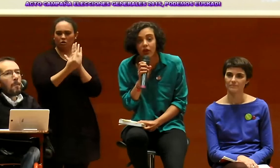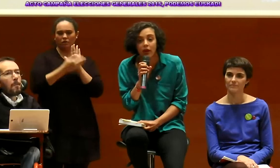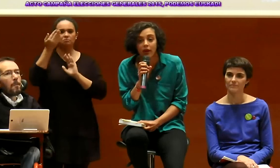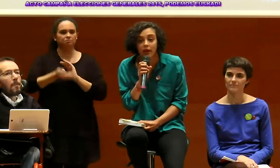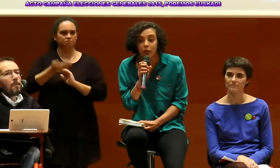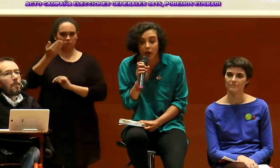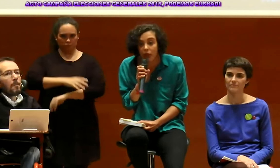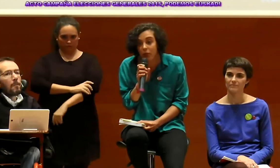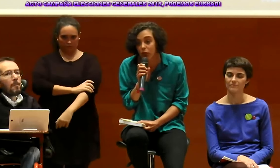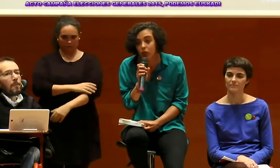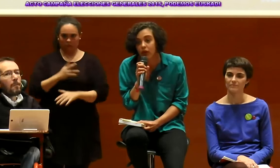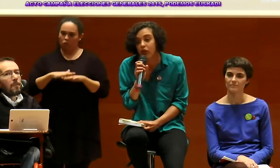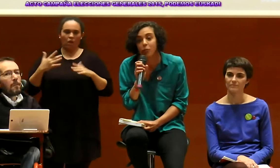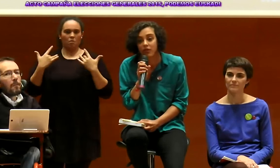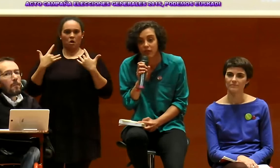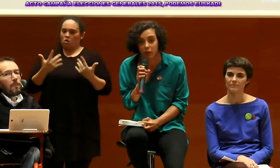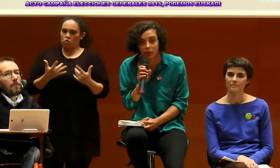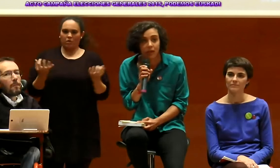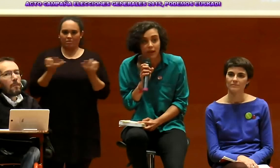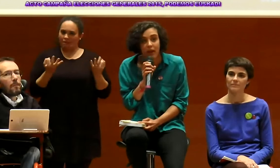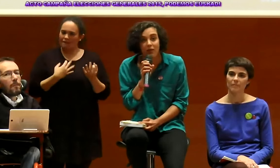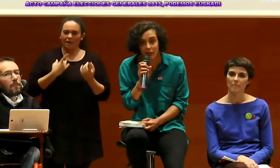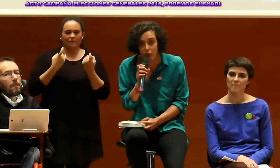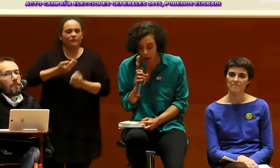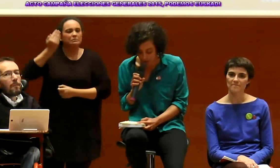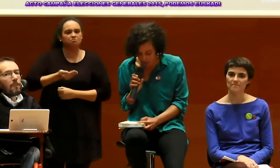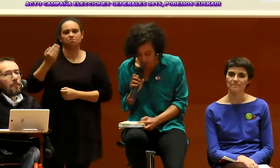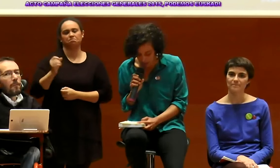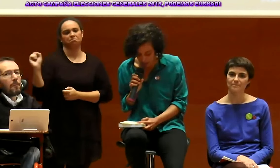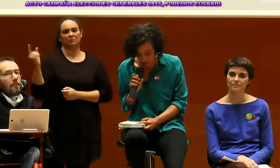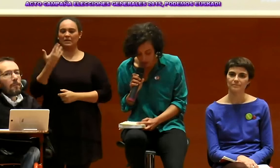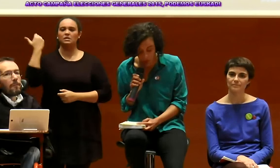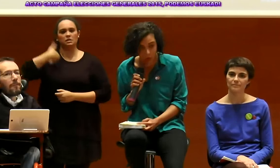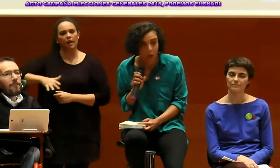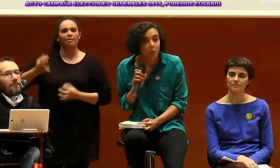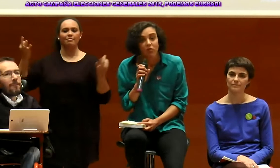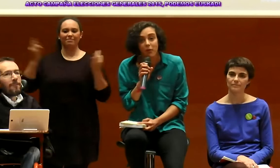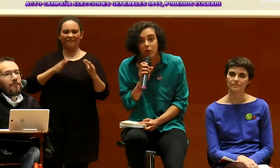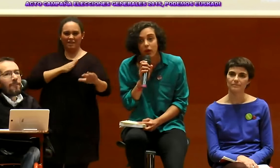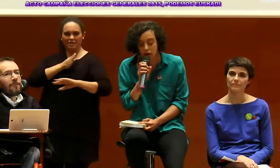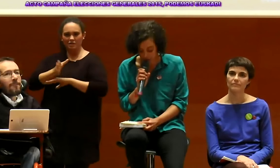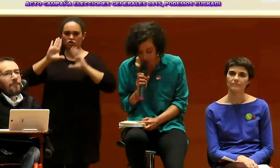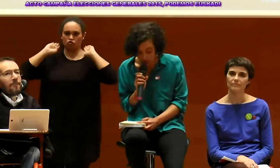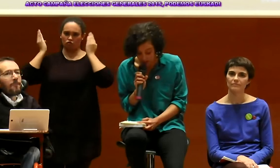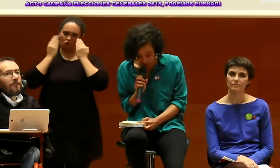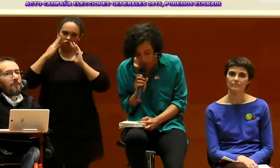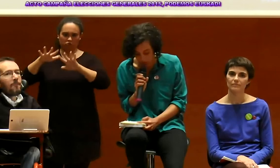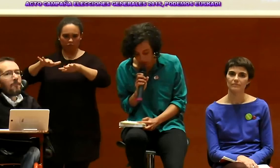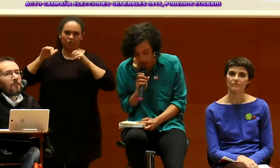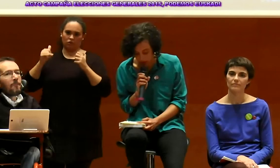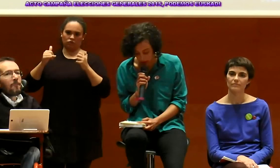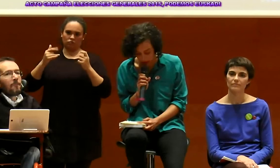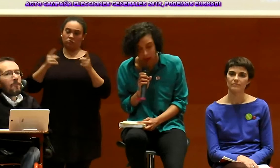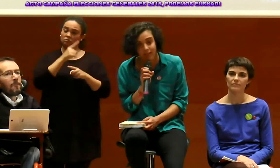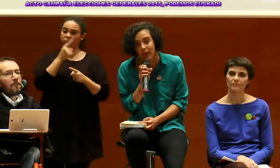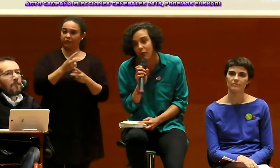son de urgencia absoluta, que son imprescindibles y que ya va siendo hora de que lleguen al Congreso. Vamos a pedir a exigir una